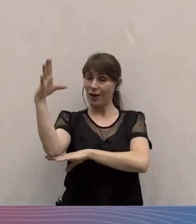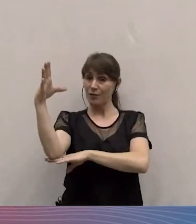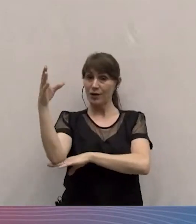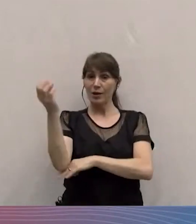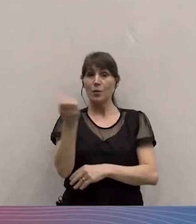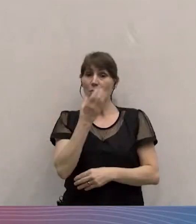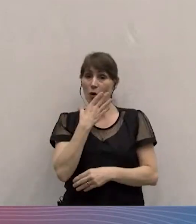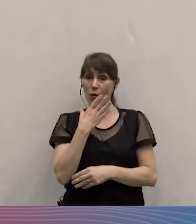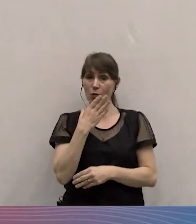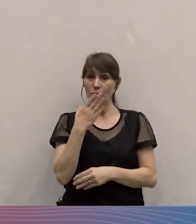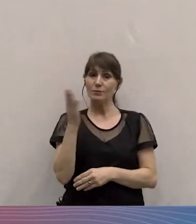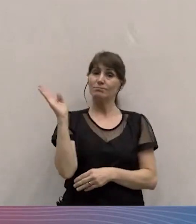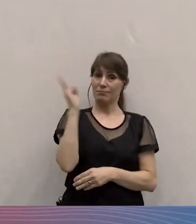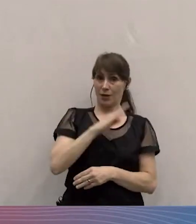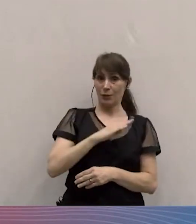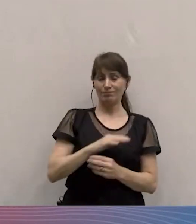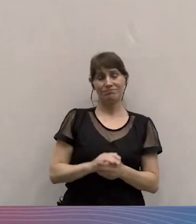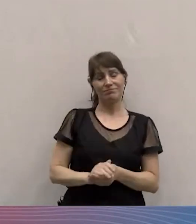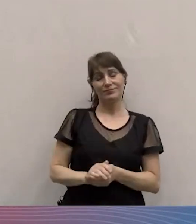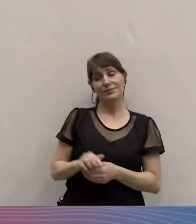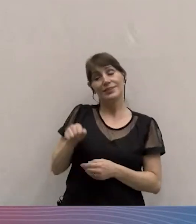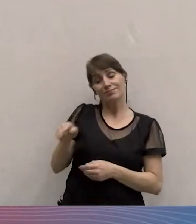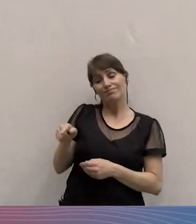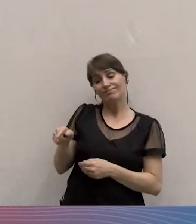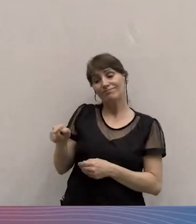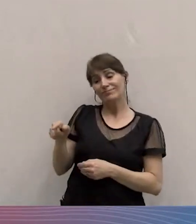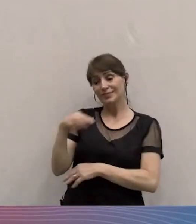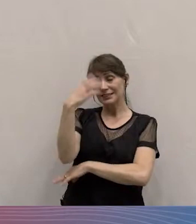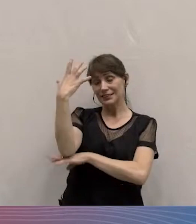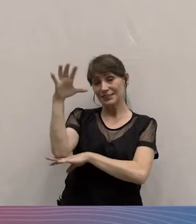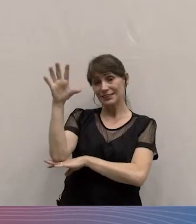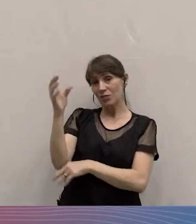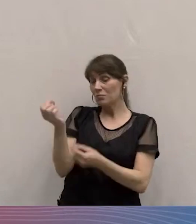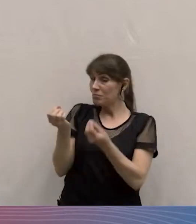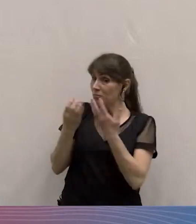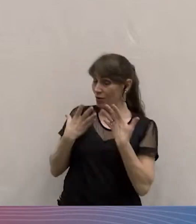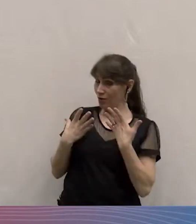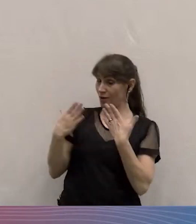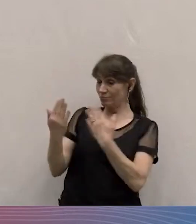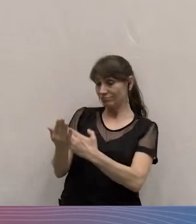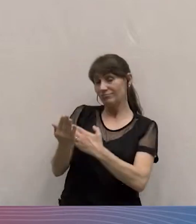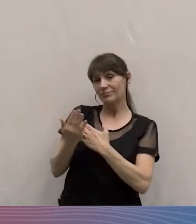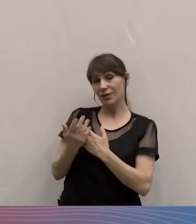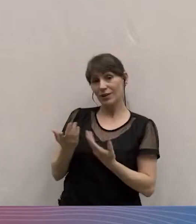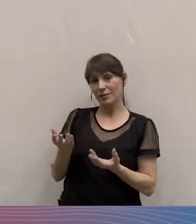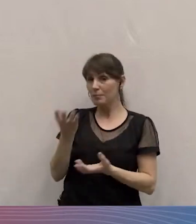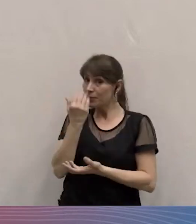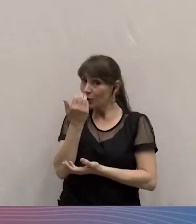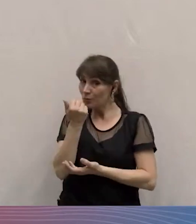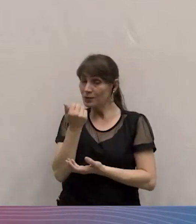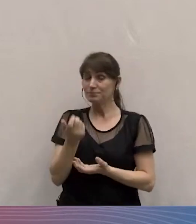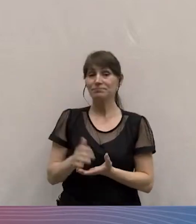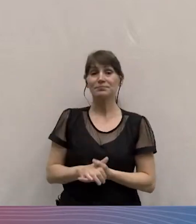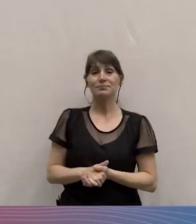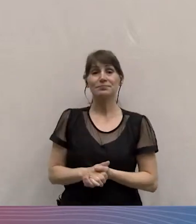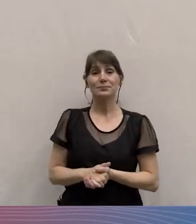era boa para ser alimento, e também o que? Boa,